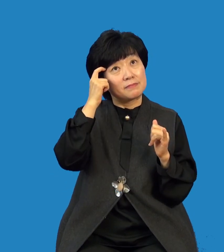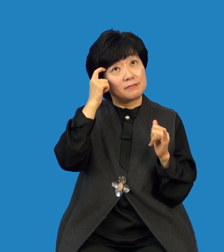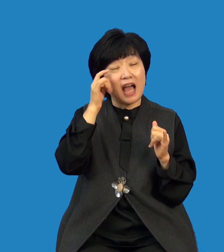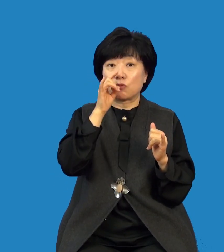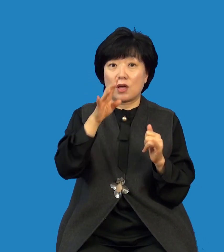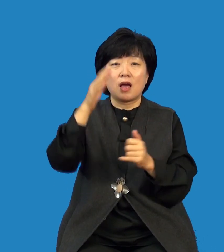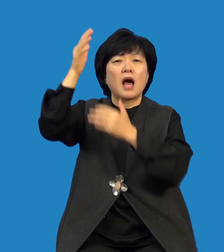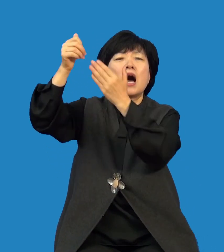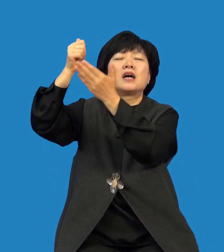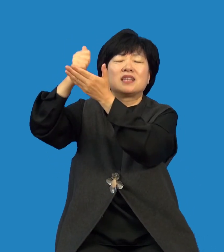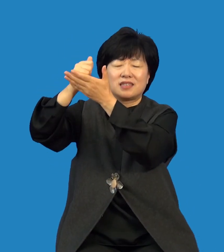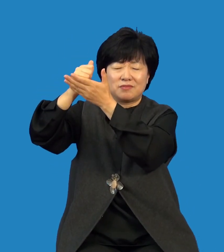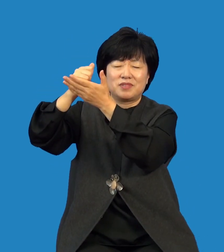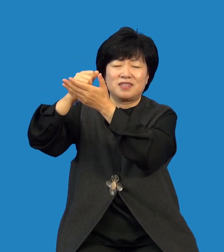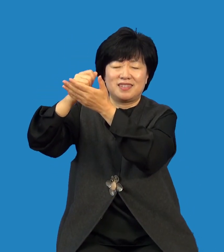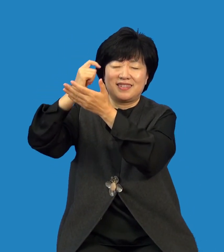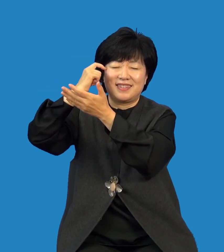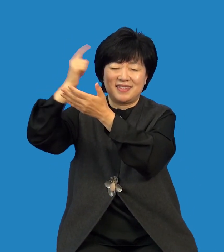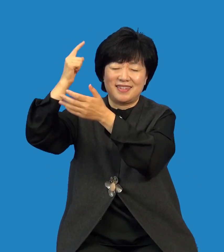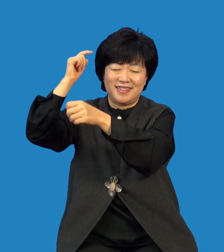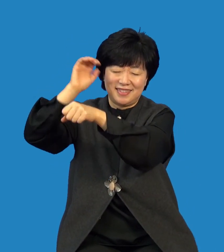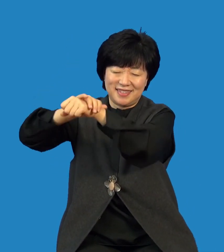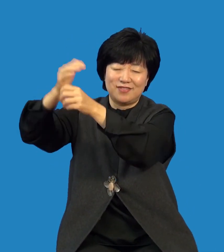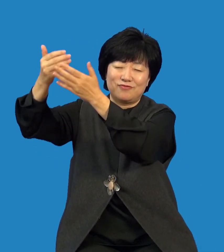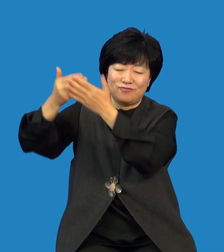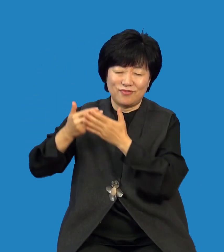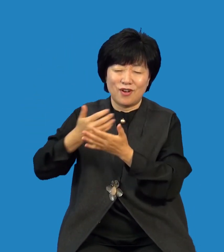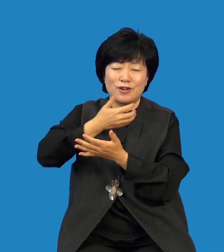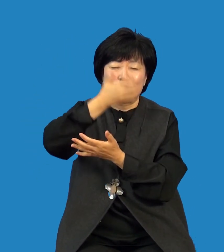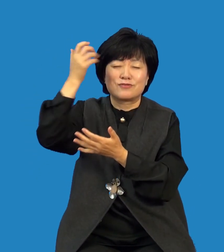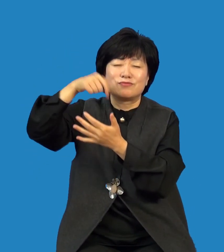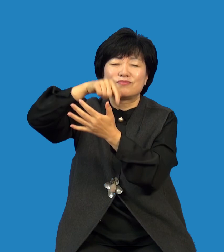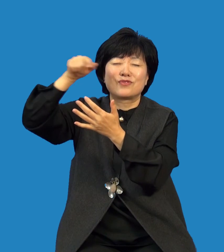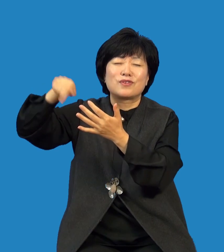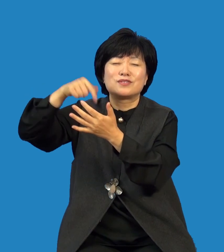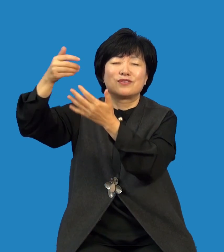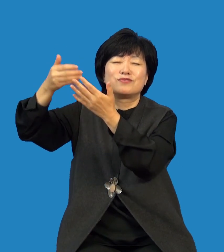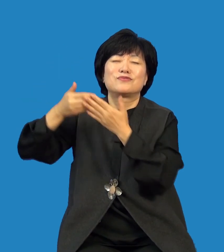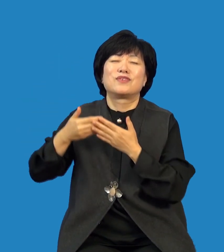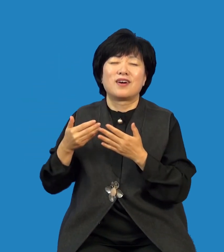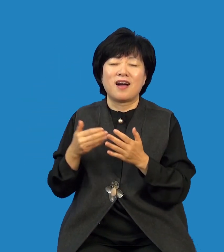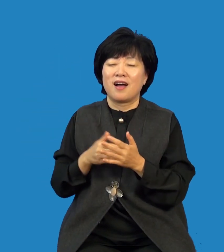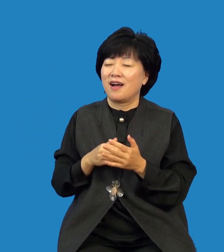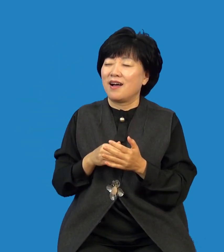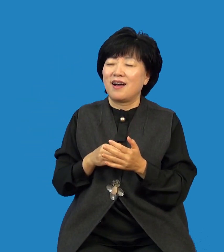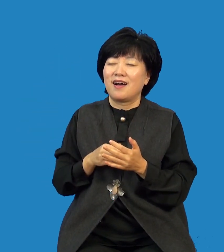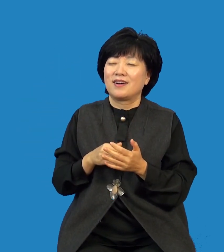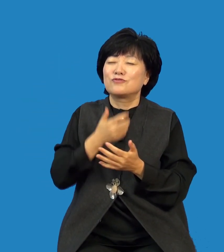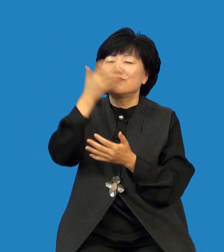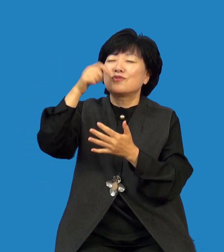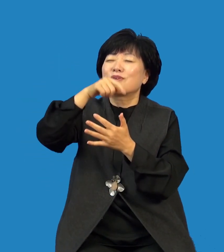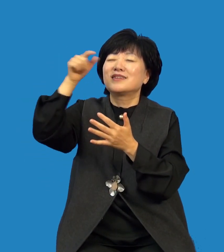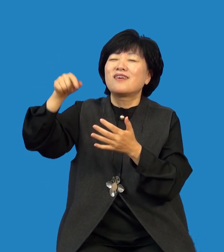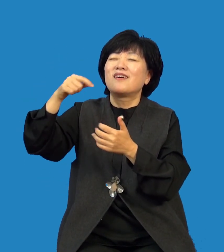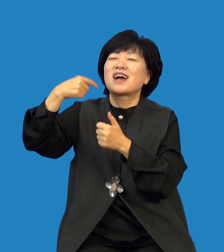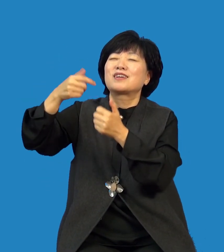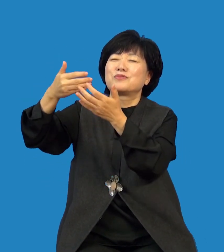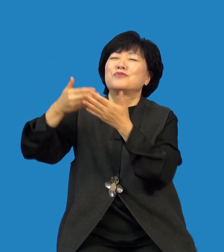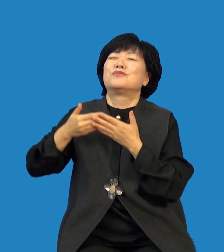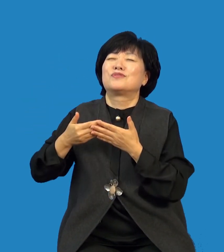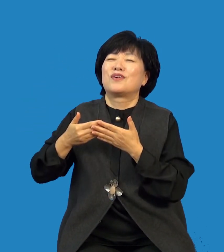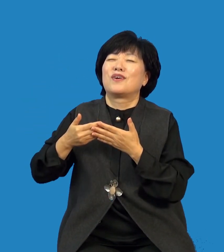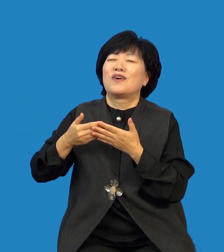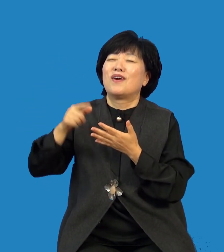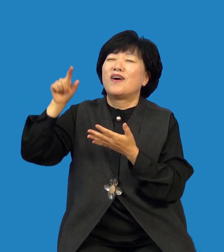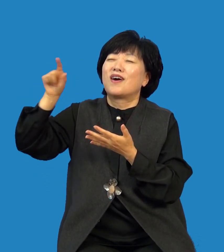났을까. 근데 꿈에서 제가 그 도형을 본 거예요. 이것은 어떻게 설명할 수가 없어요. 그냥 본 거예요. 그래서 봐가지고서 그걸